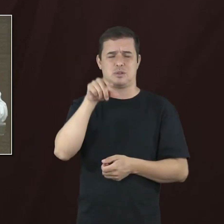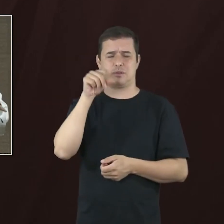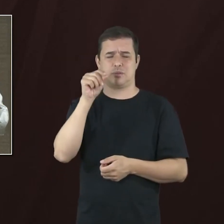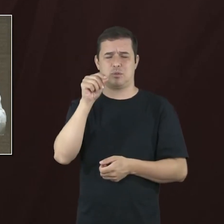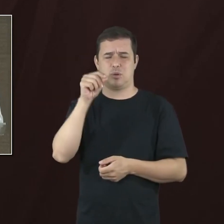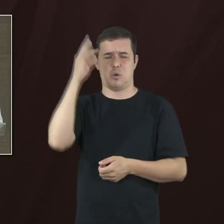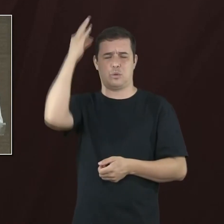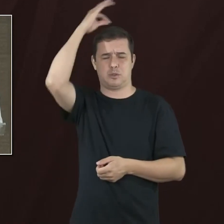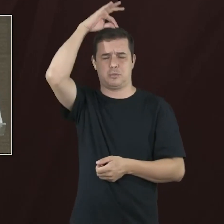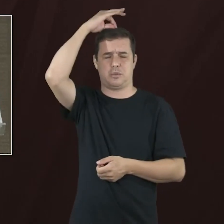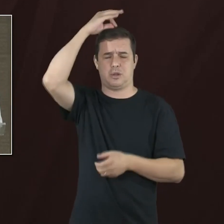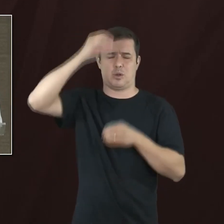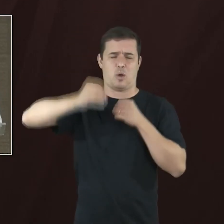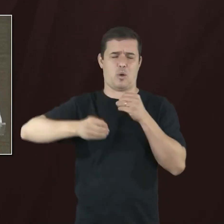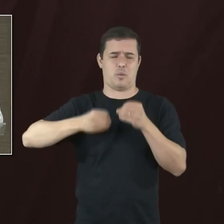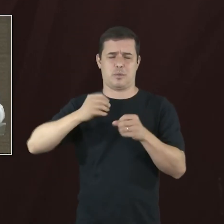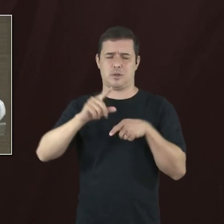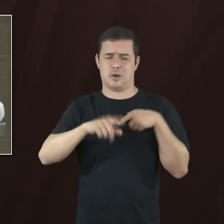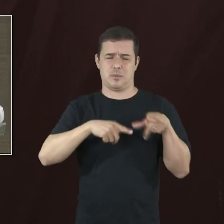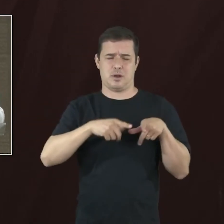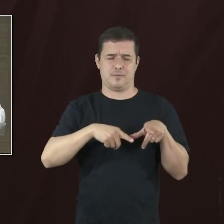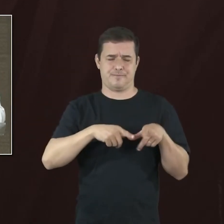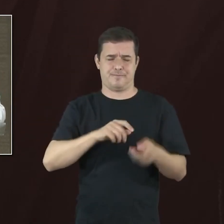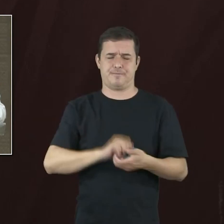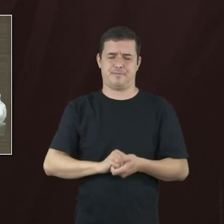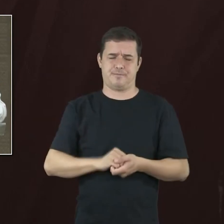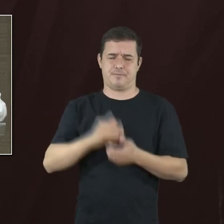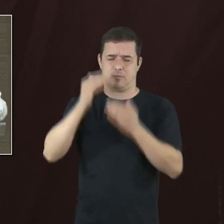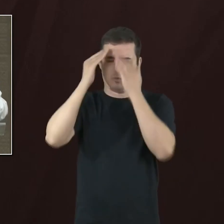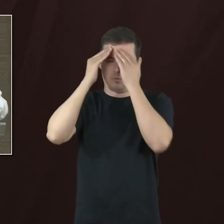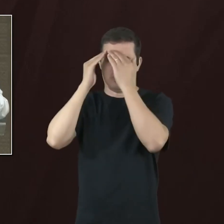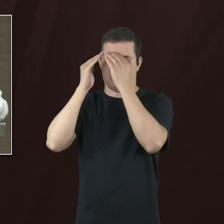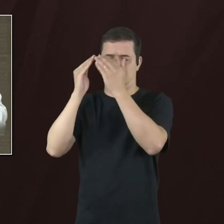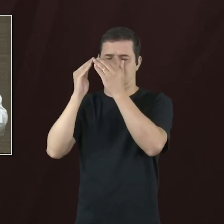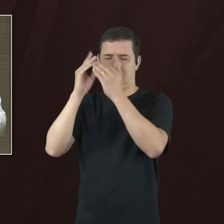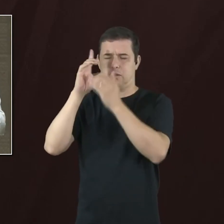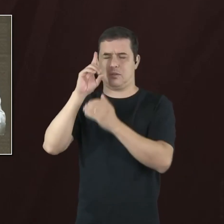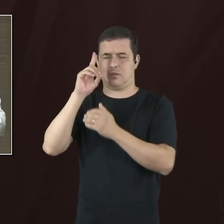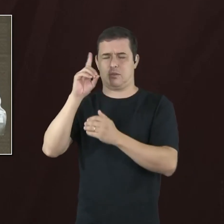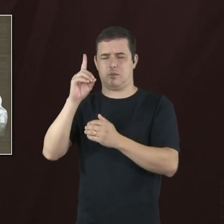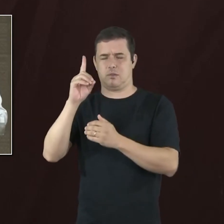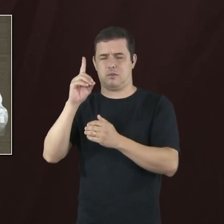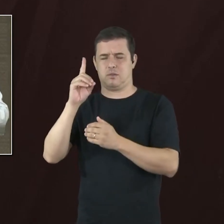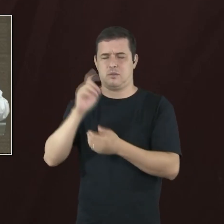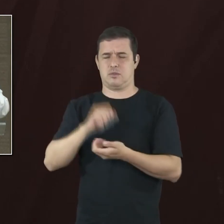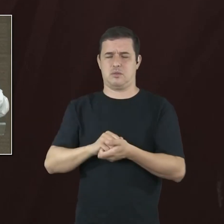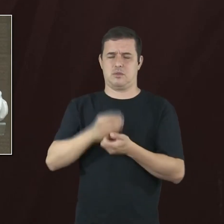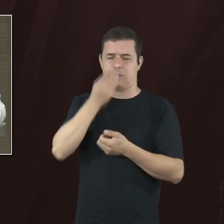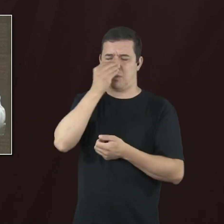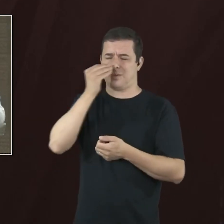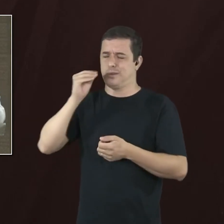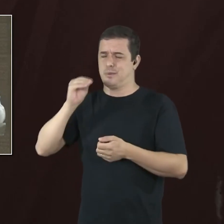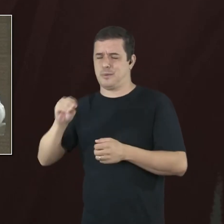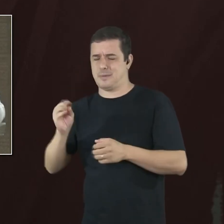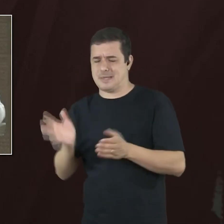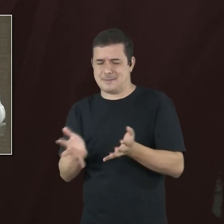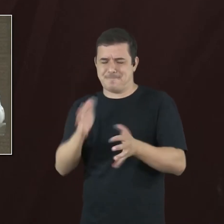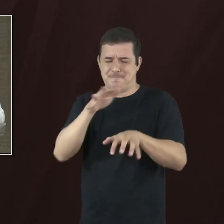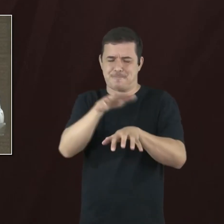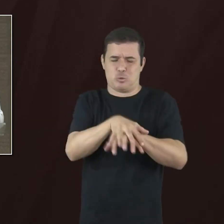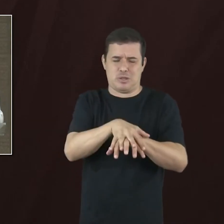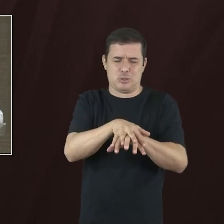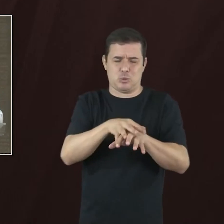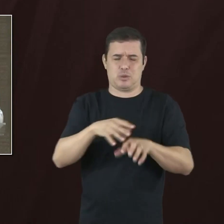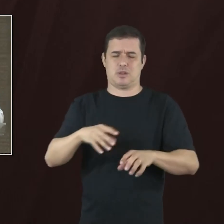resultado da obra do Espírito. Senhor, muito obrigado que nós não fomos excluídos, nós somos incluídos na